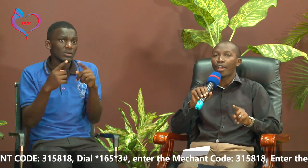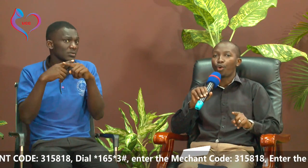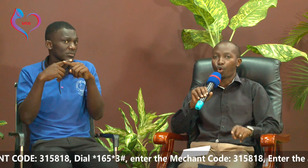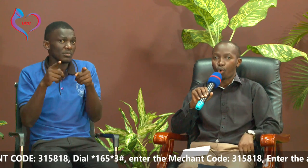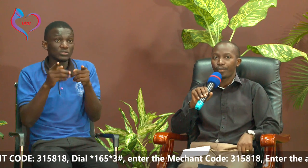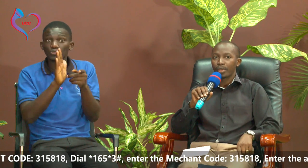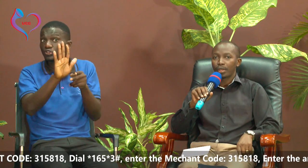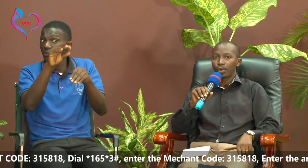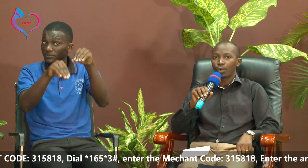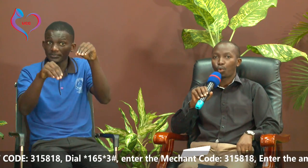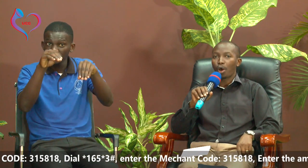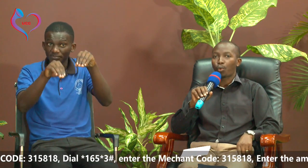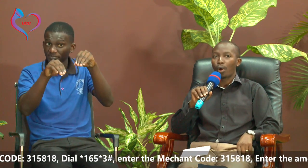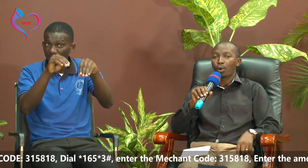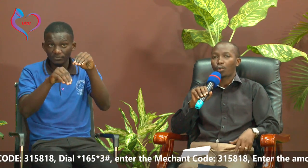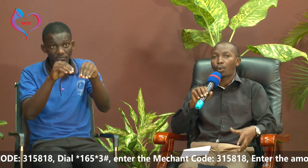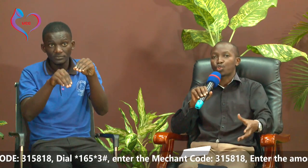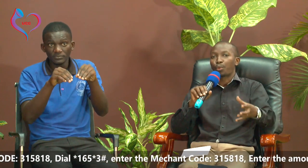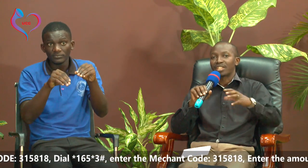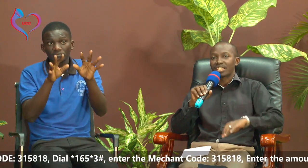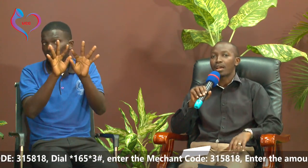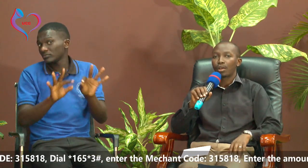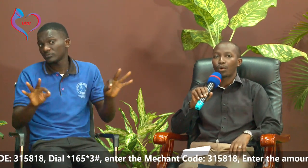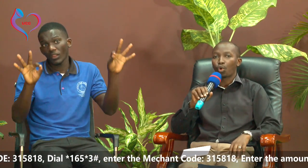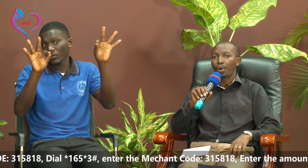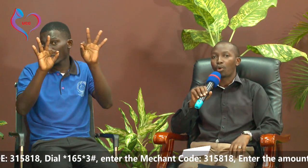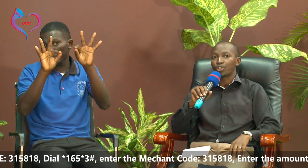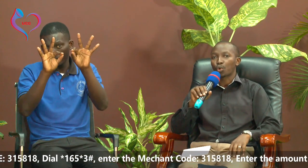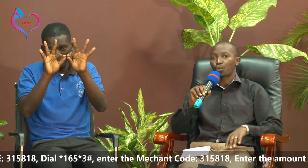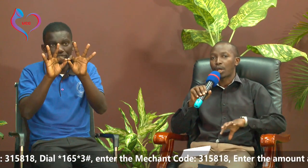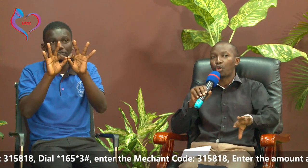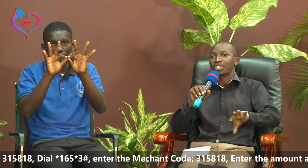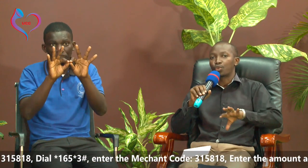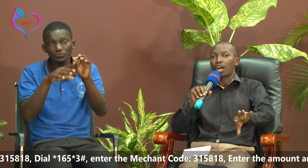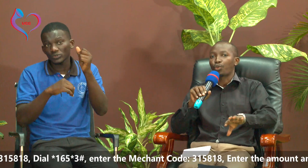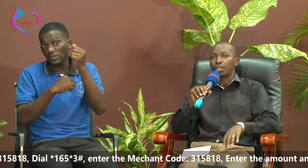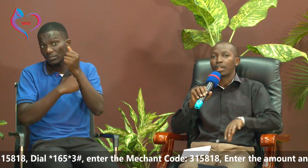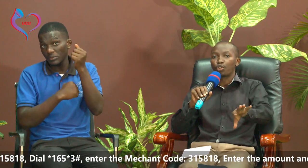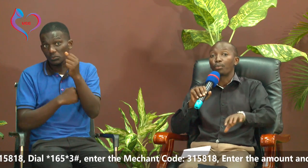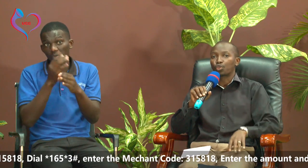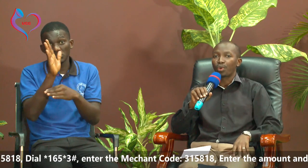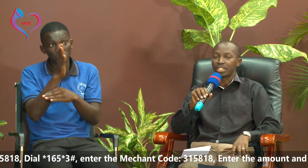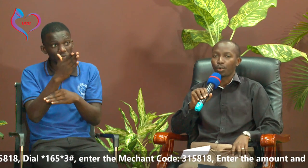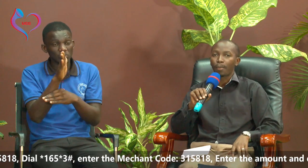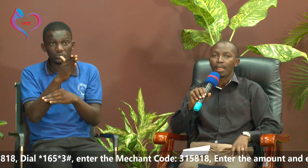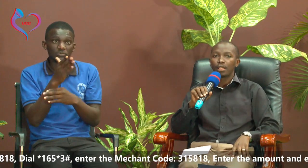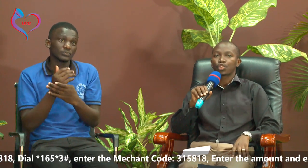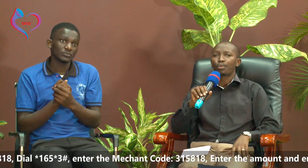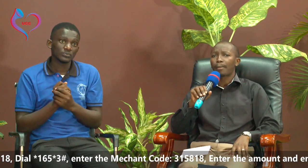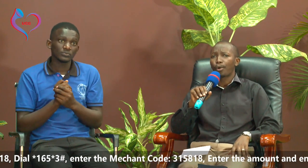okuwaayo okwo kuba kutusobozesa okubanga omuntu asobola okutuukiza eddoboozi erituuka kuli eri omuntu ow'enjawulo. So Mukama aba